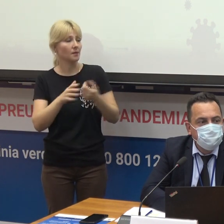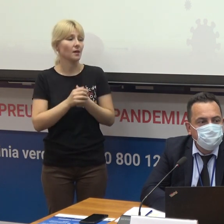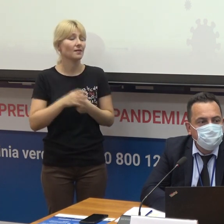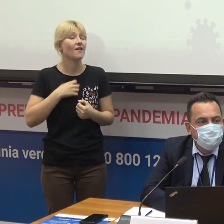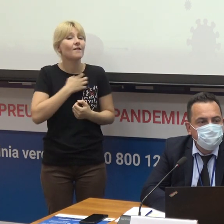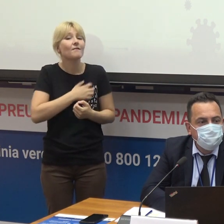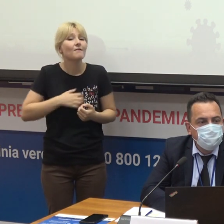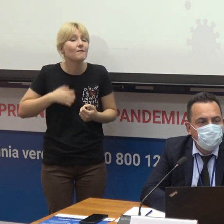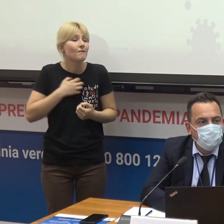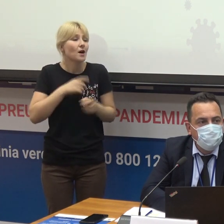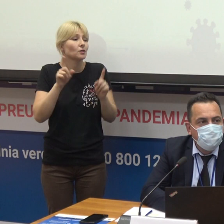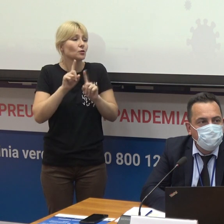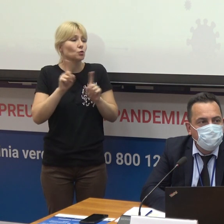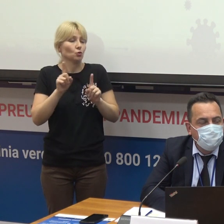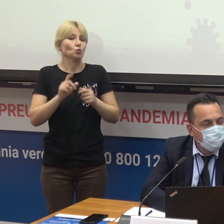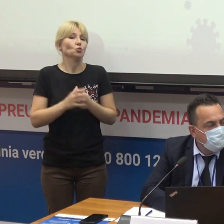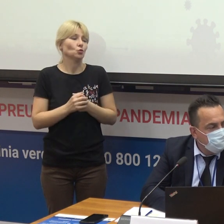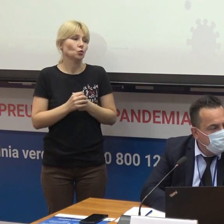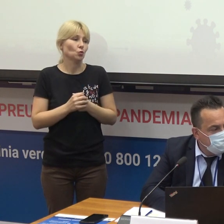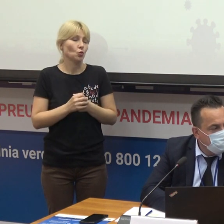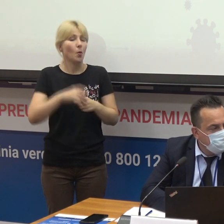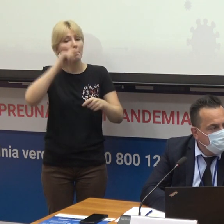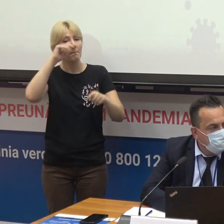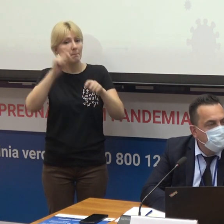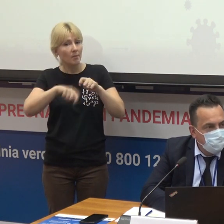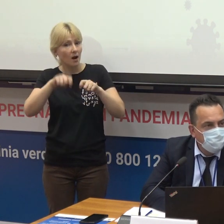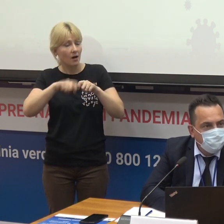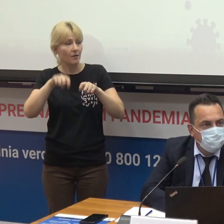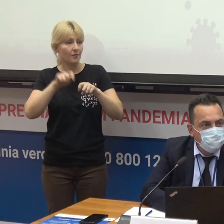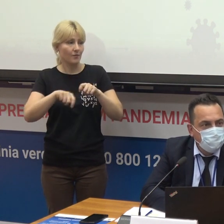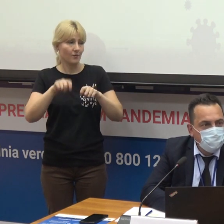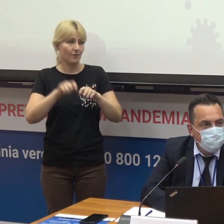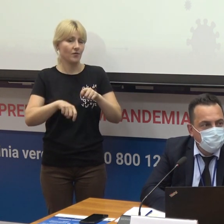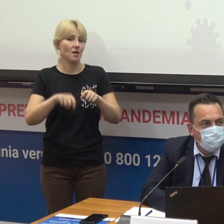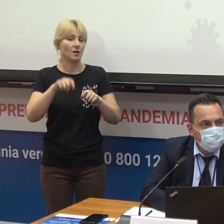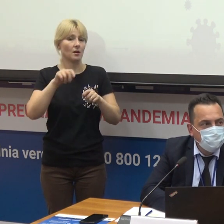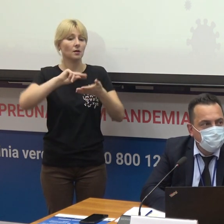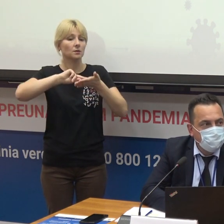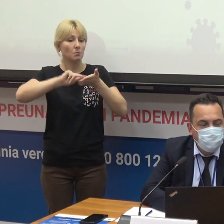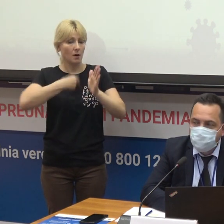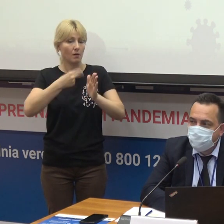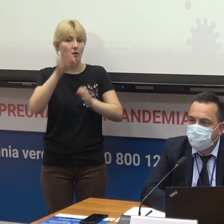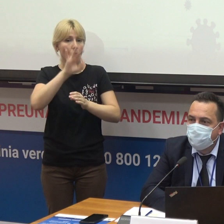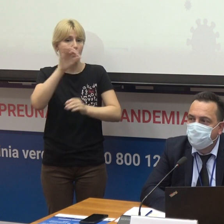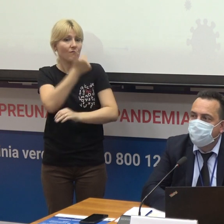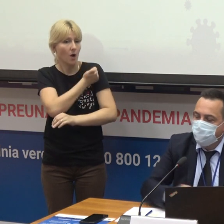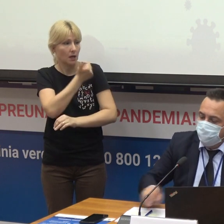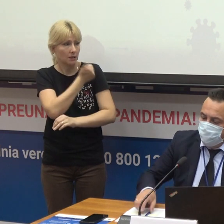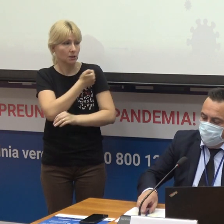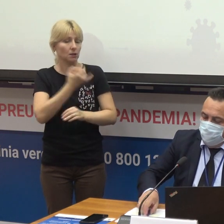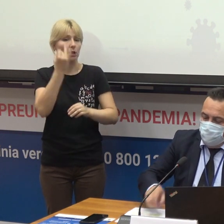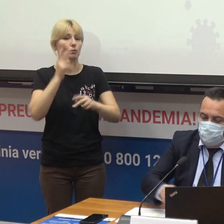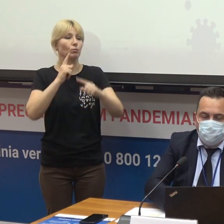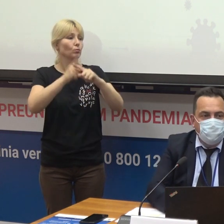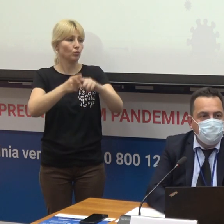acest instrument de verificare a certificatului de vaccinare, încă plus să